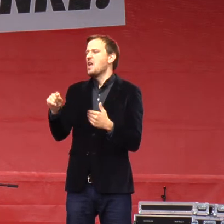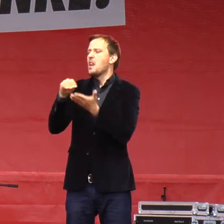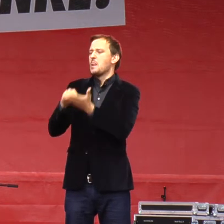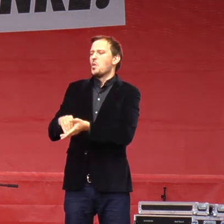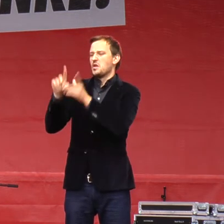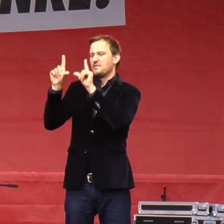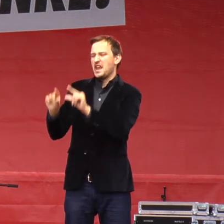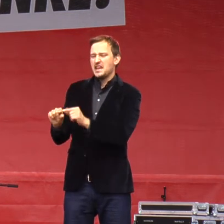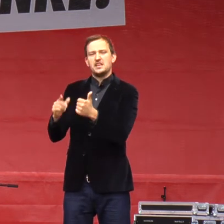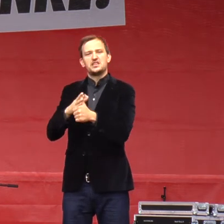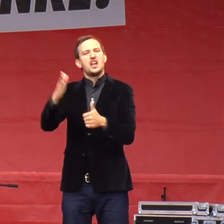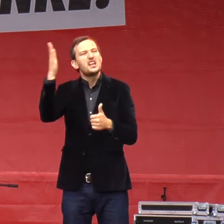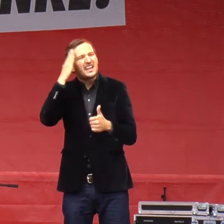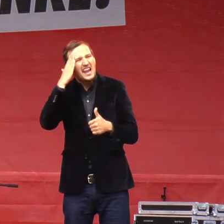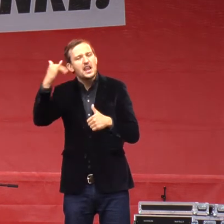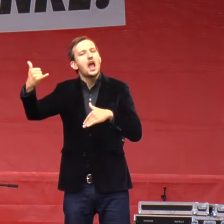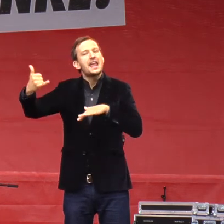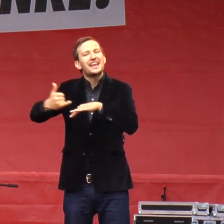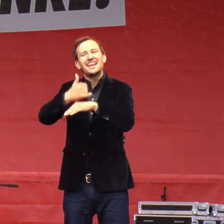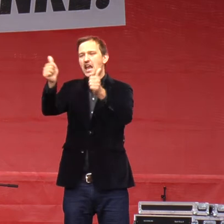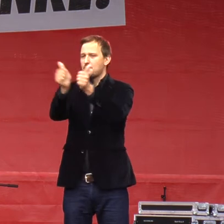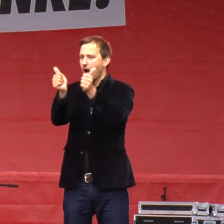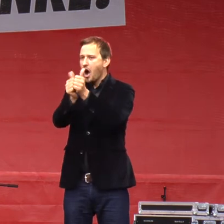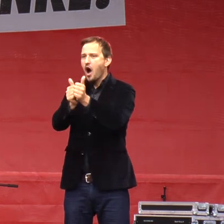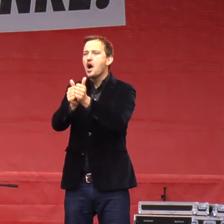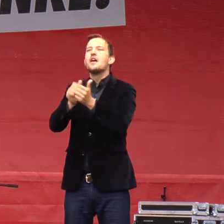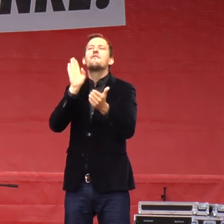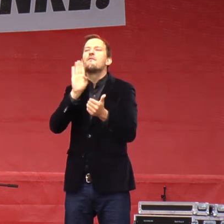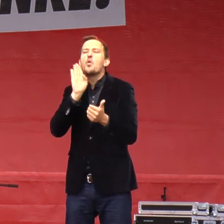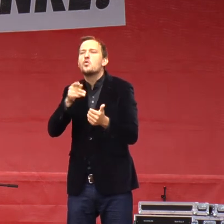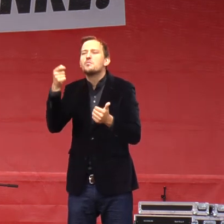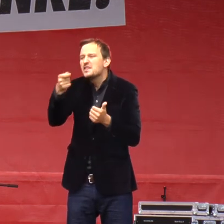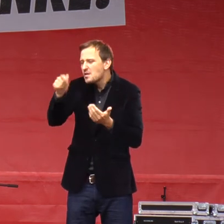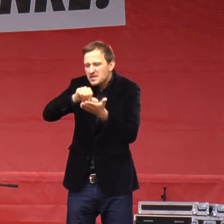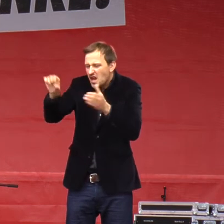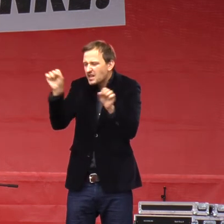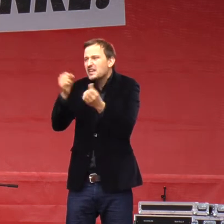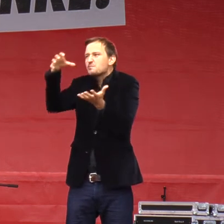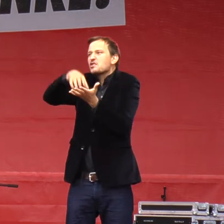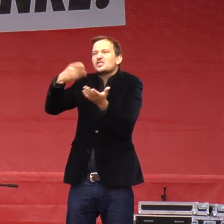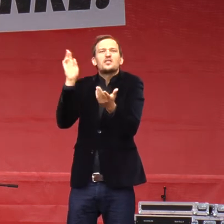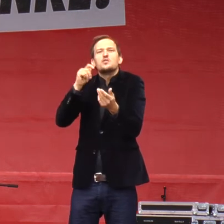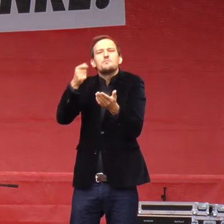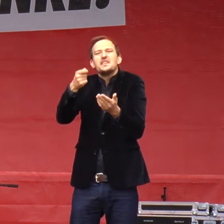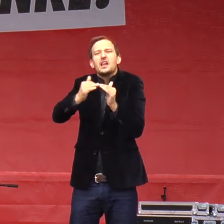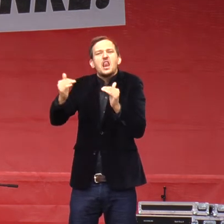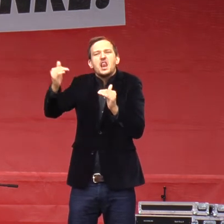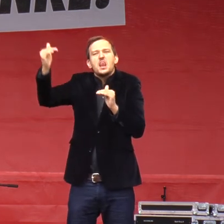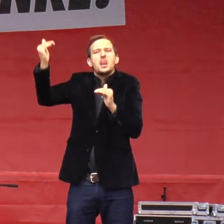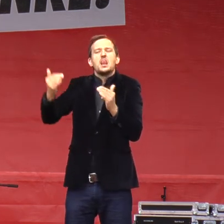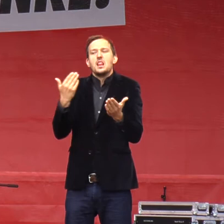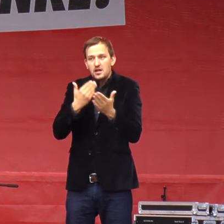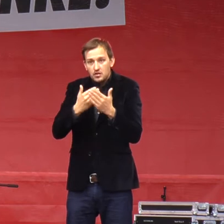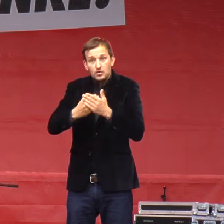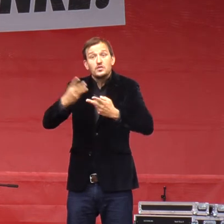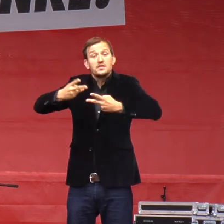viel. Und dann kenne ich ein junges Ehepaar, das kann in der Großstadt nicht mal die Miete bezahlen. Und im Übrigen ist doch eine Schweinerei, dass